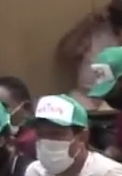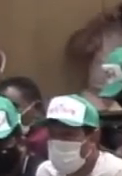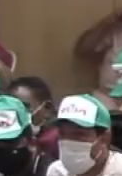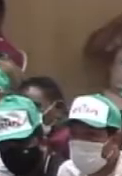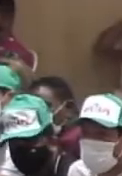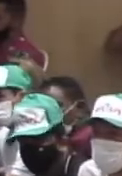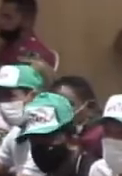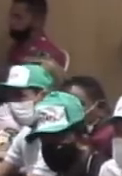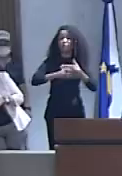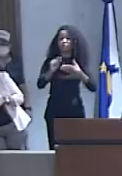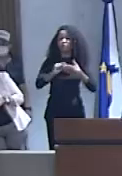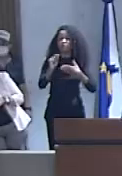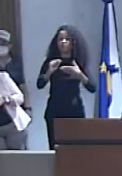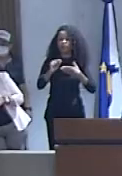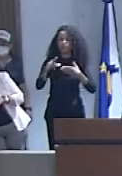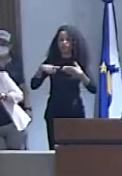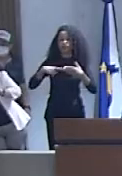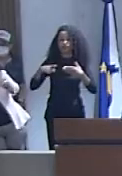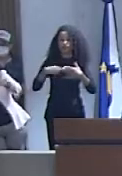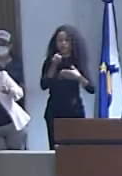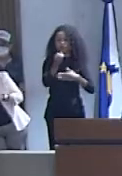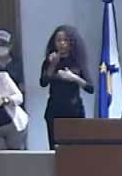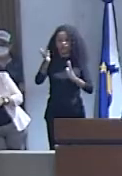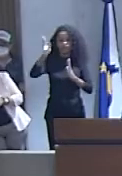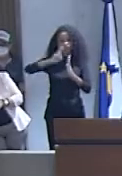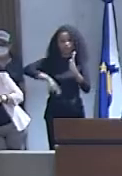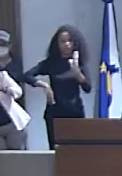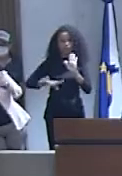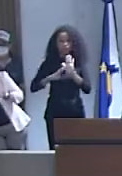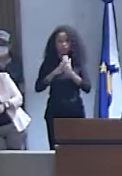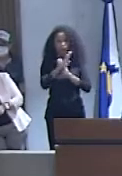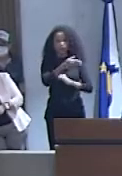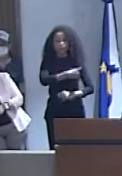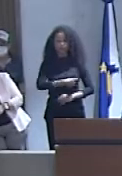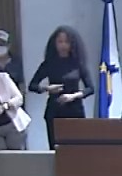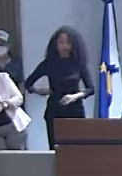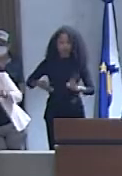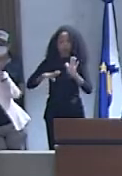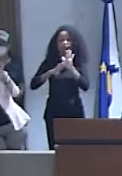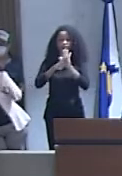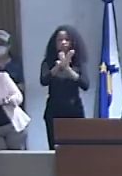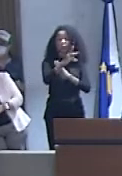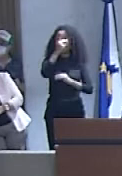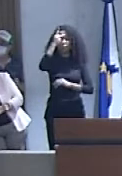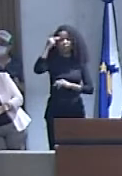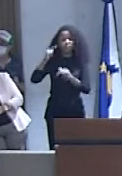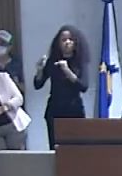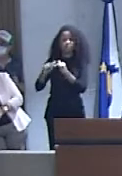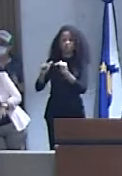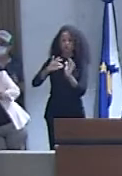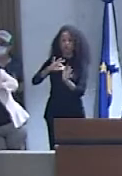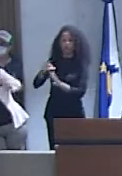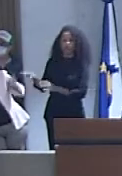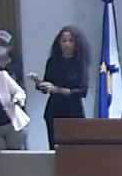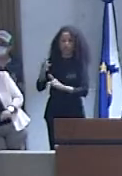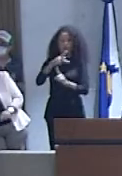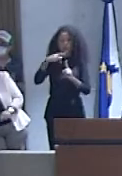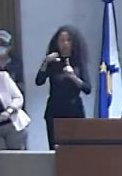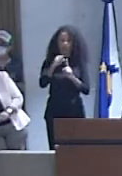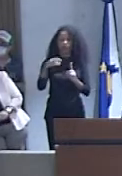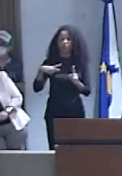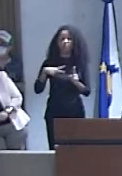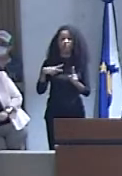ser aumentar o número de deferimentos, aumentar a fome e abandonar os trabalhadores, privatizar a Previdência. Não